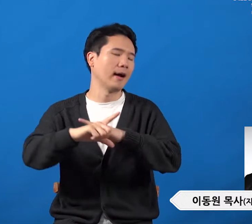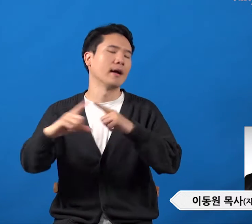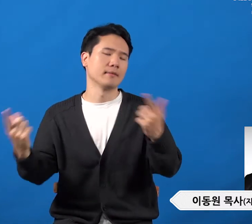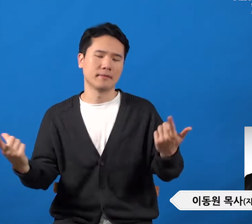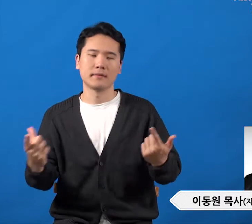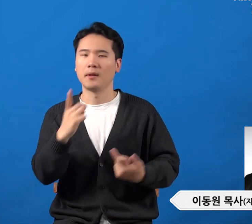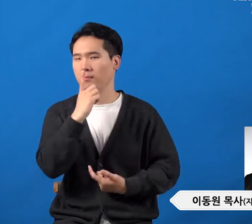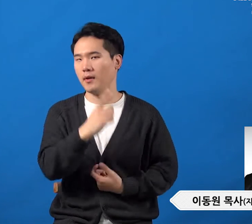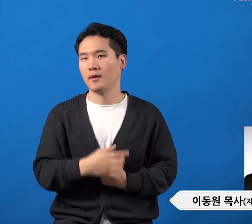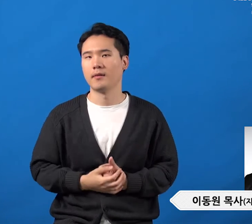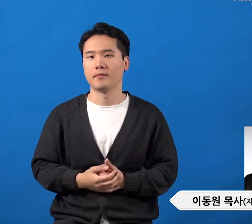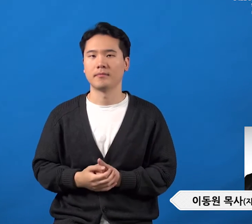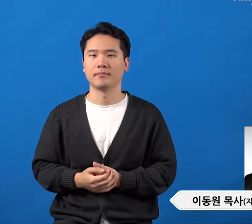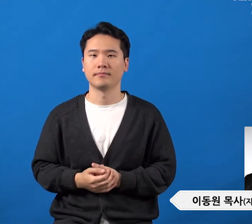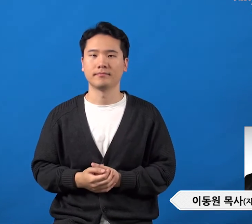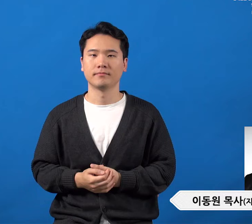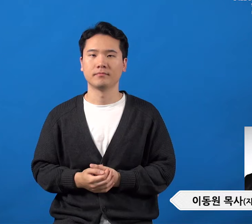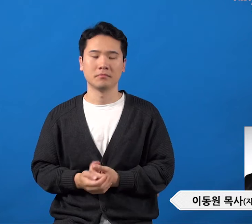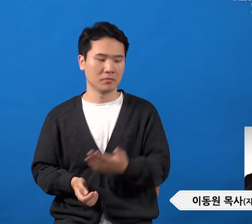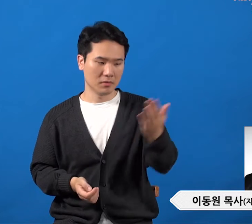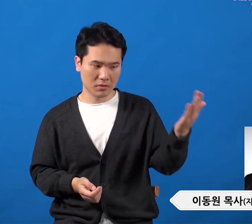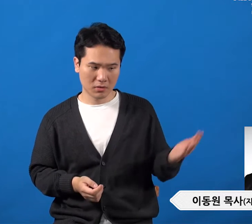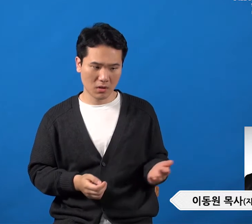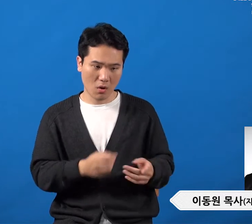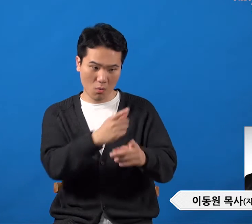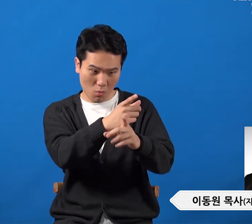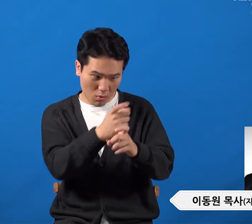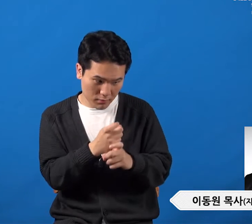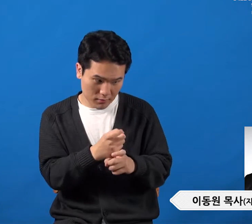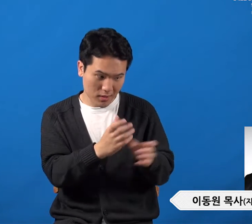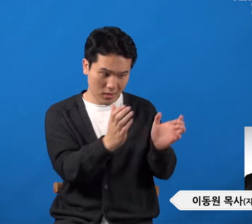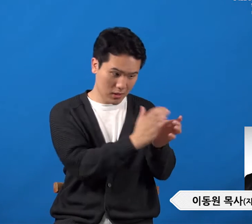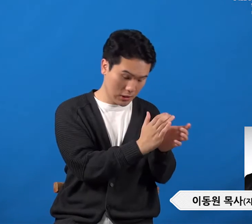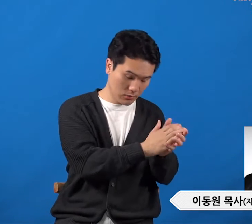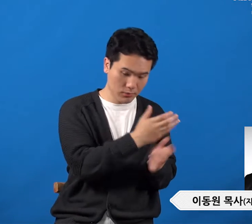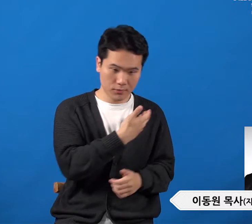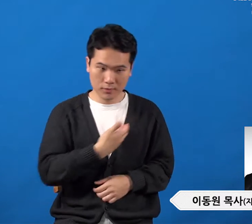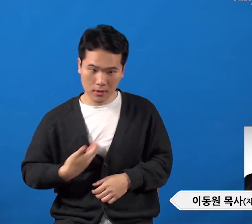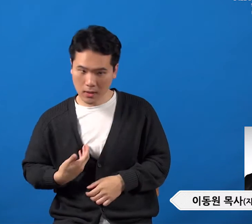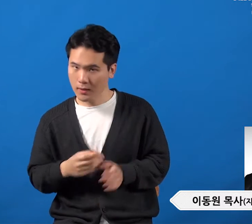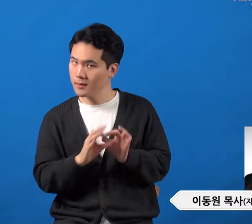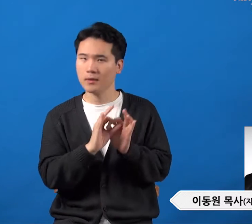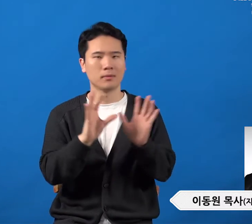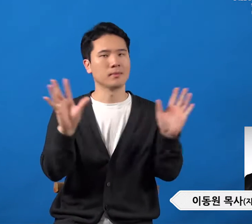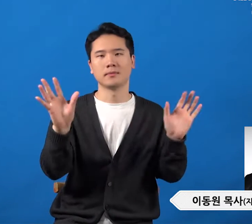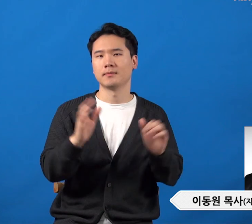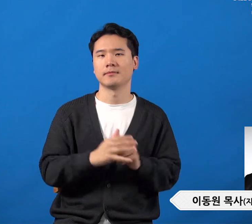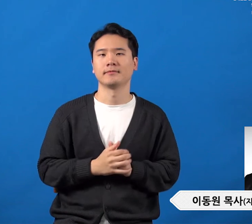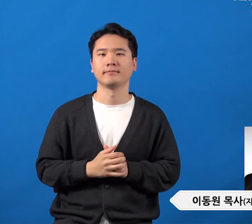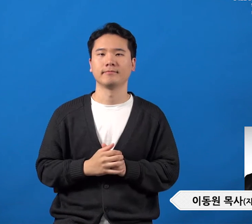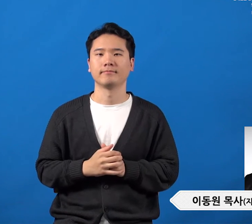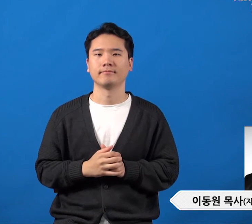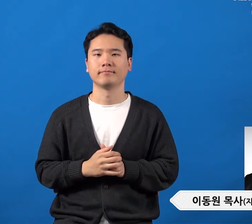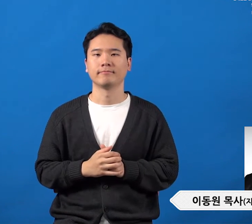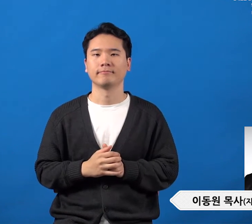말합니다. 다시 말하면 그들이 원수이든 친구이든 제자이든 상관이 없었습니다.